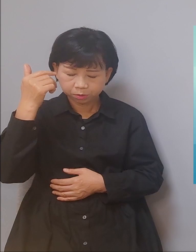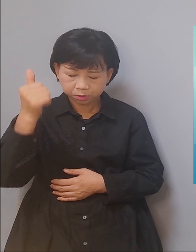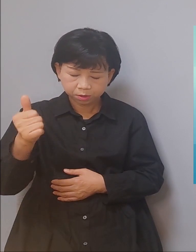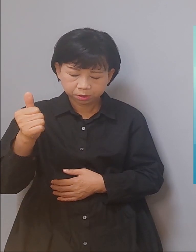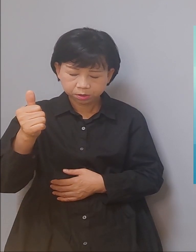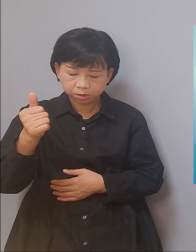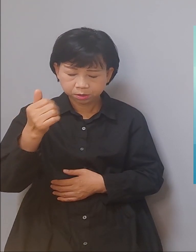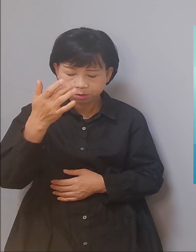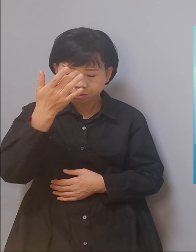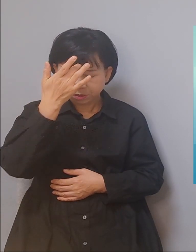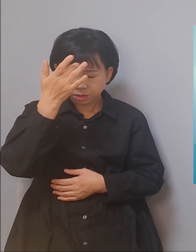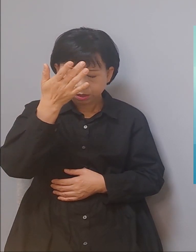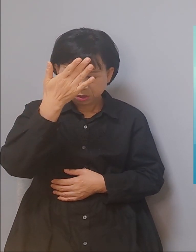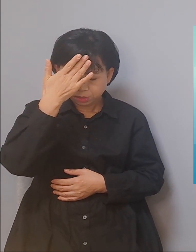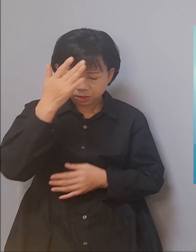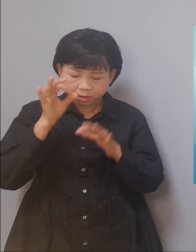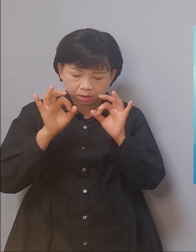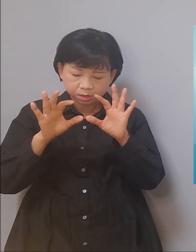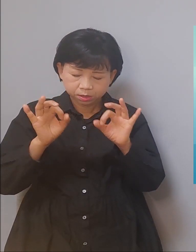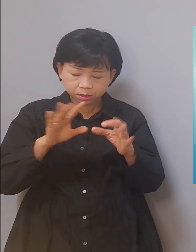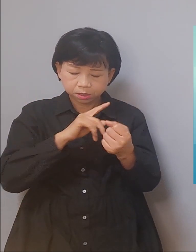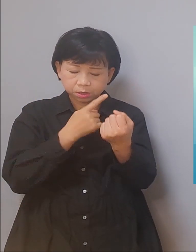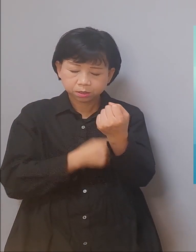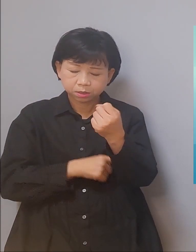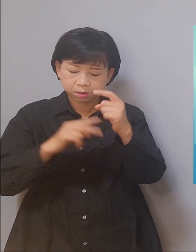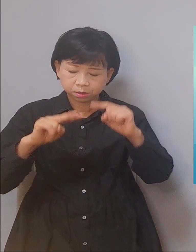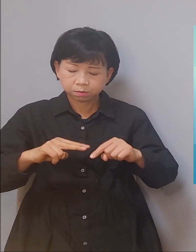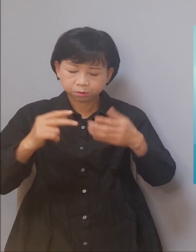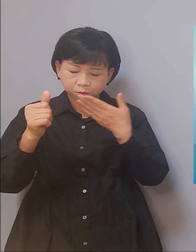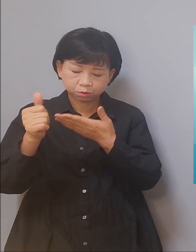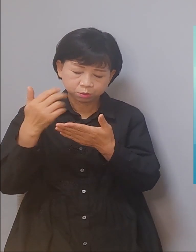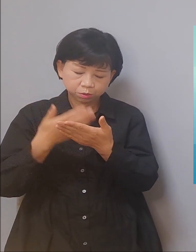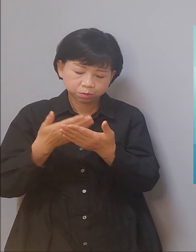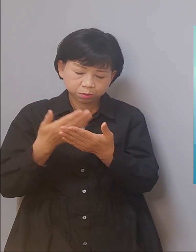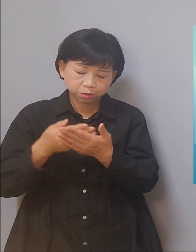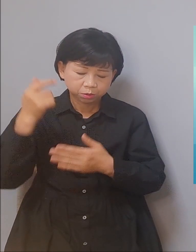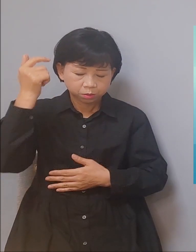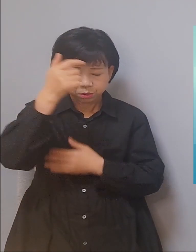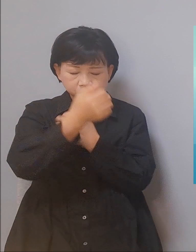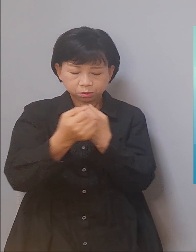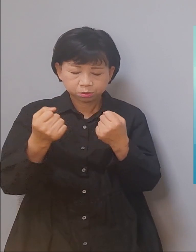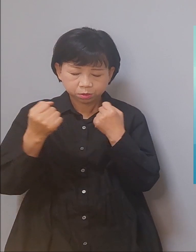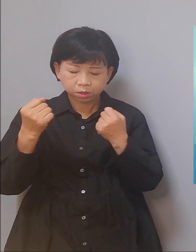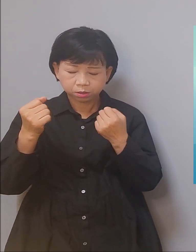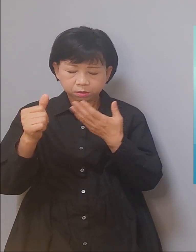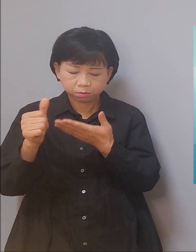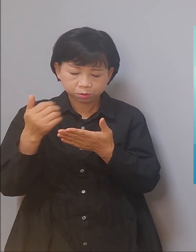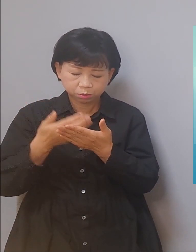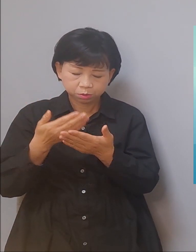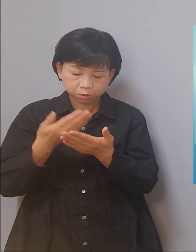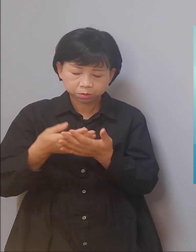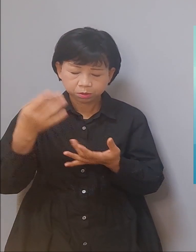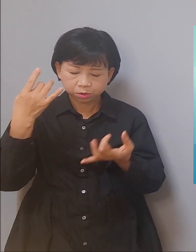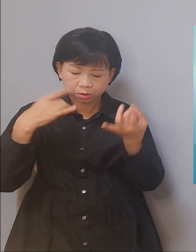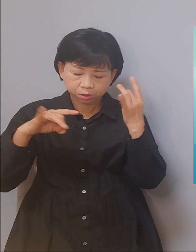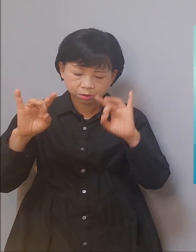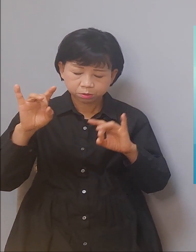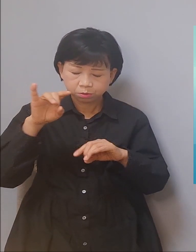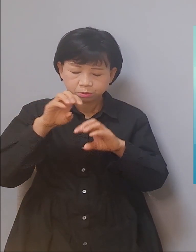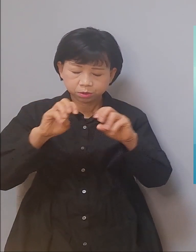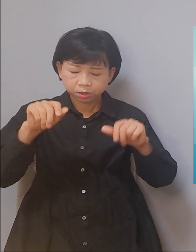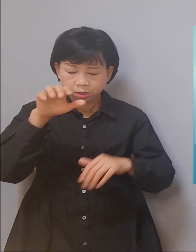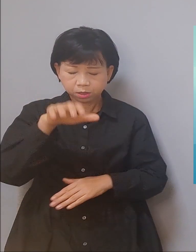목사님에게 엘리사의 영감을 갑절을 더하시게 하시고 영육간의 강건함을 주시어 태국 땅에 말씀 들고 섰을